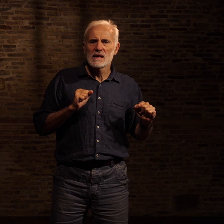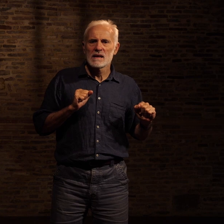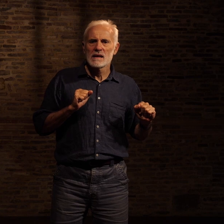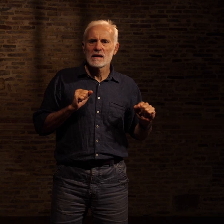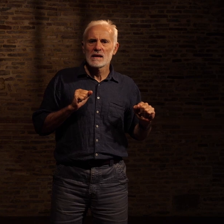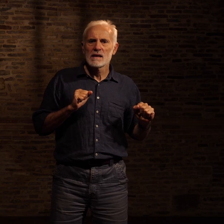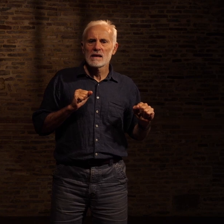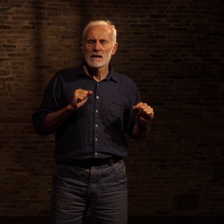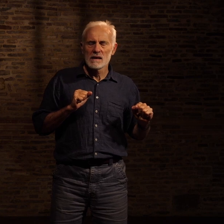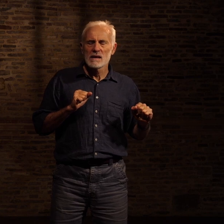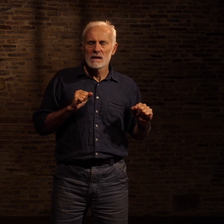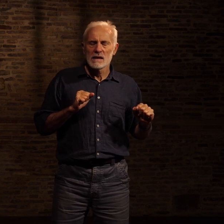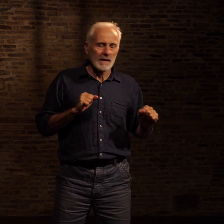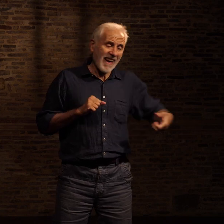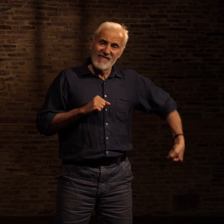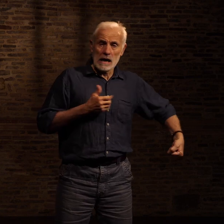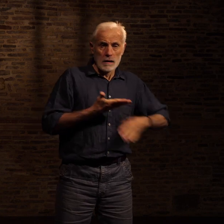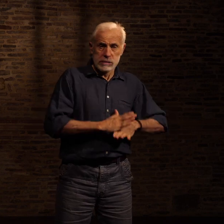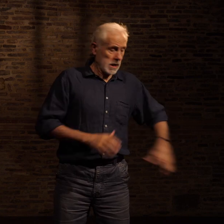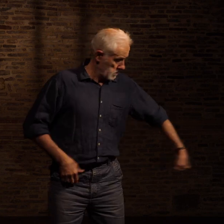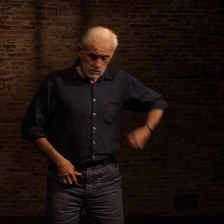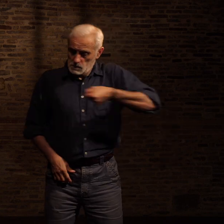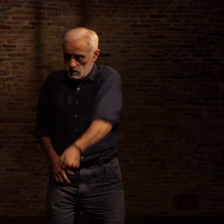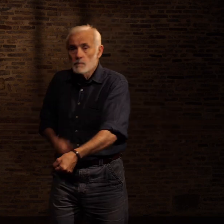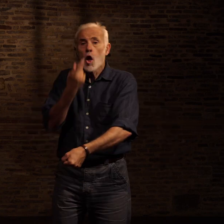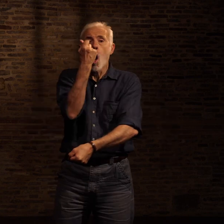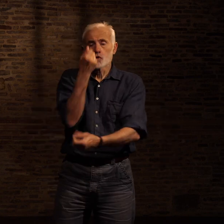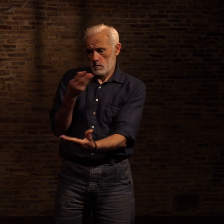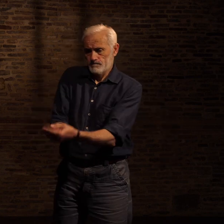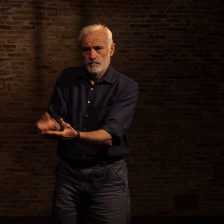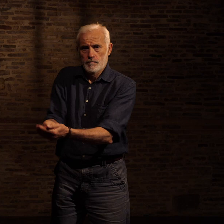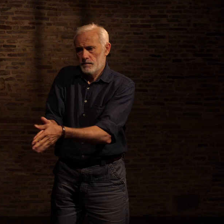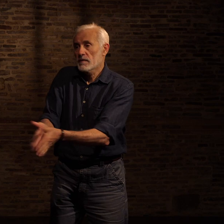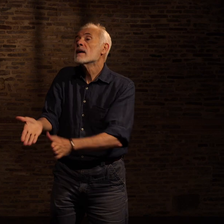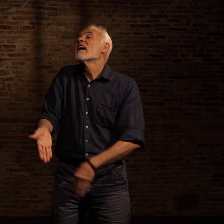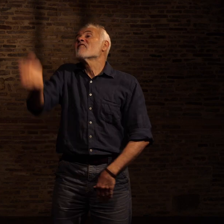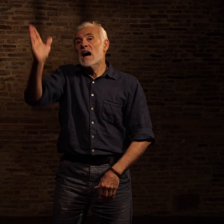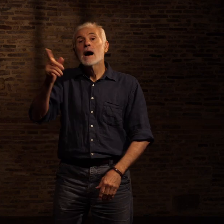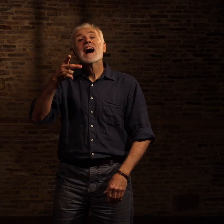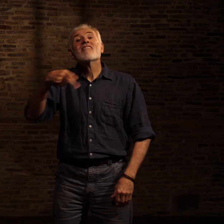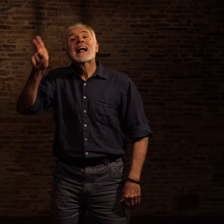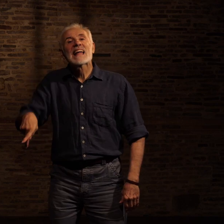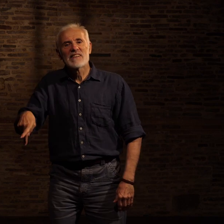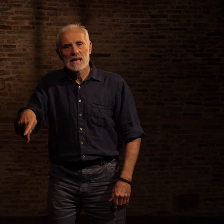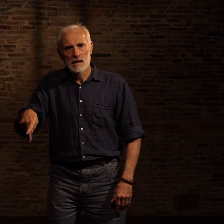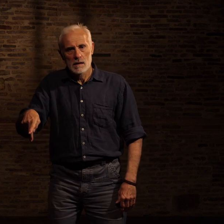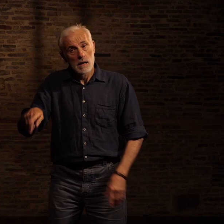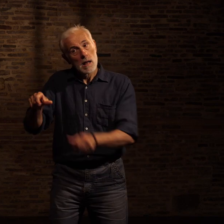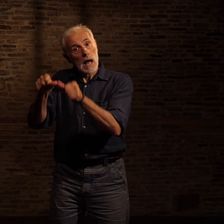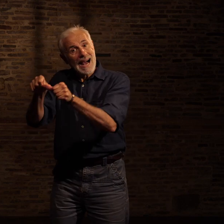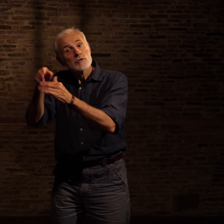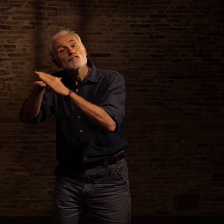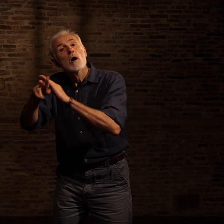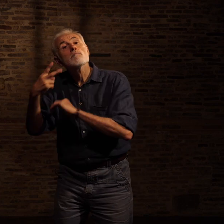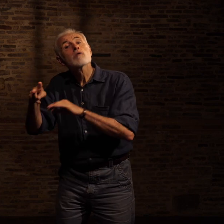elle m'a tendu une valise un fort et de l'argent baumann avec ça tu vas jusqu'à philadelphie et là tu resteras chez sa